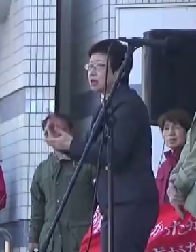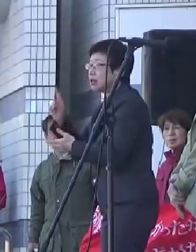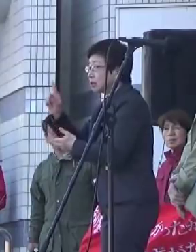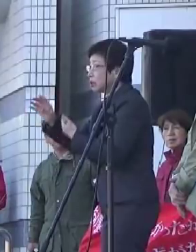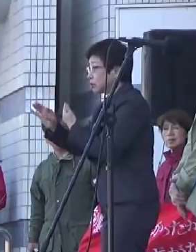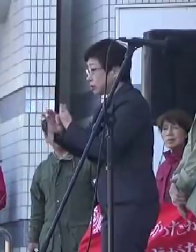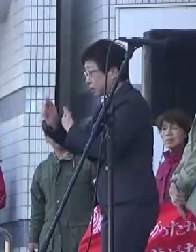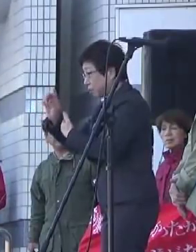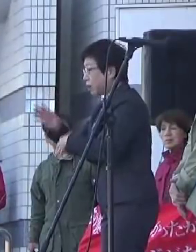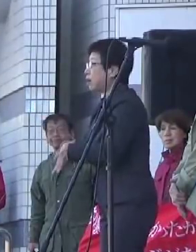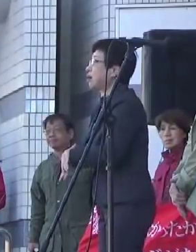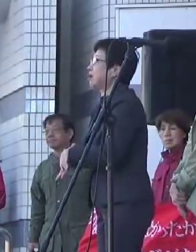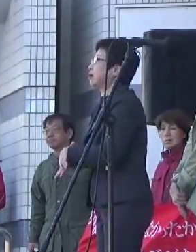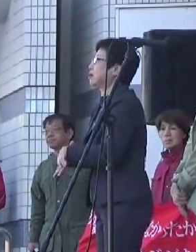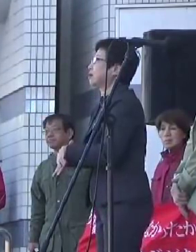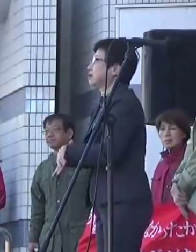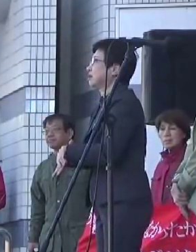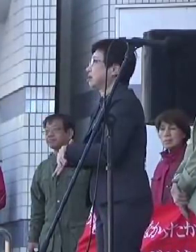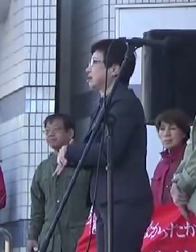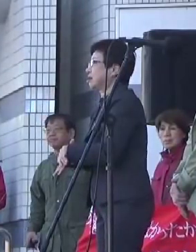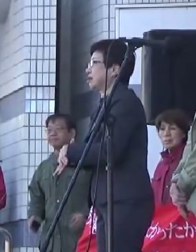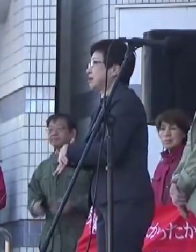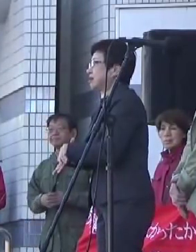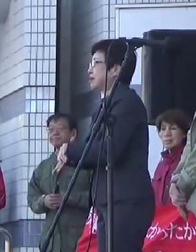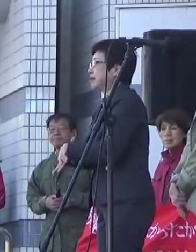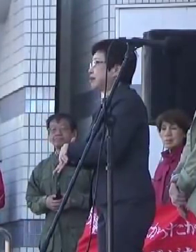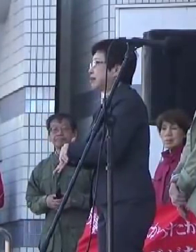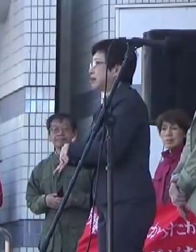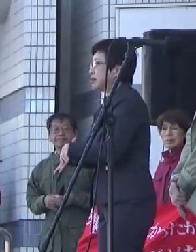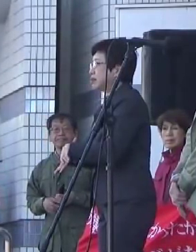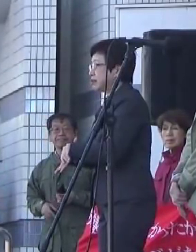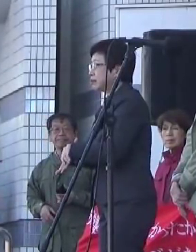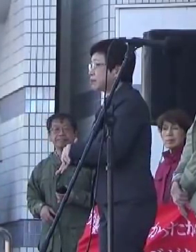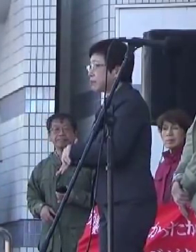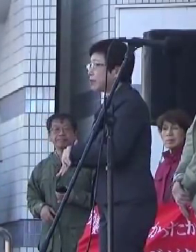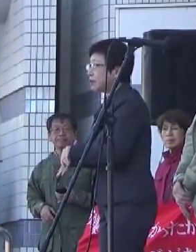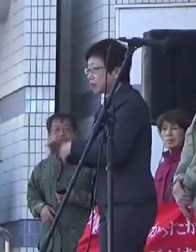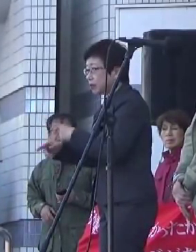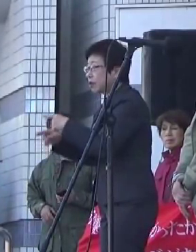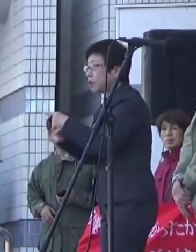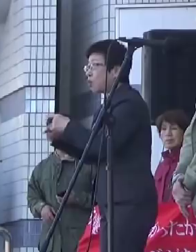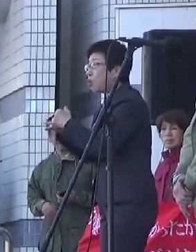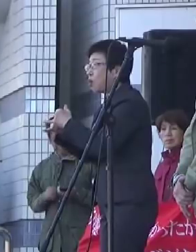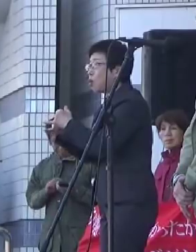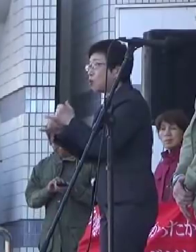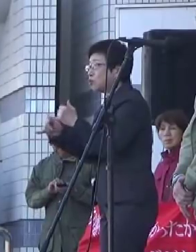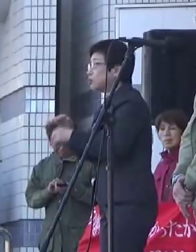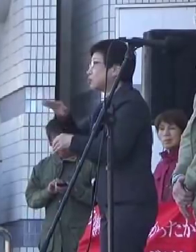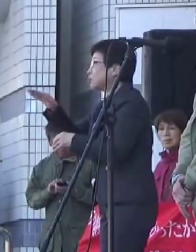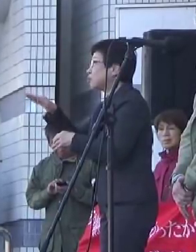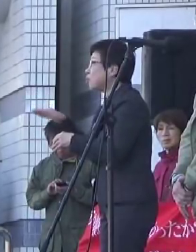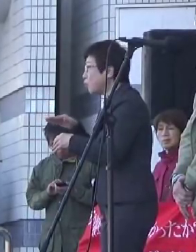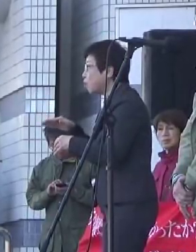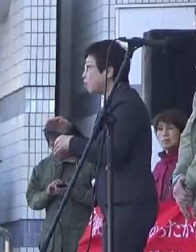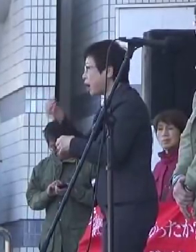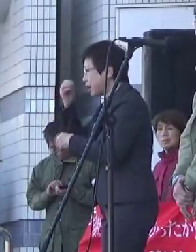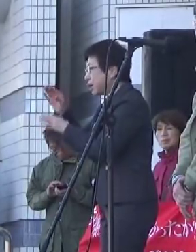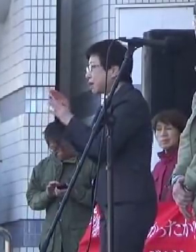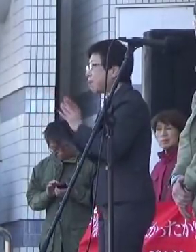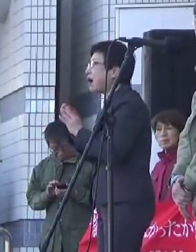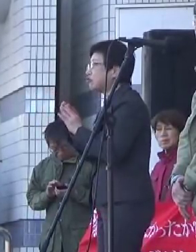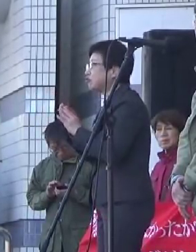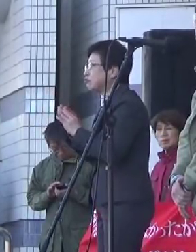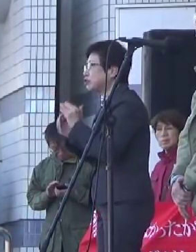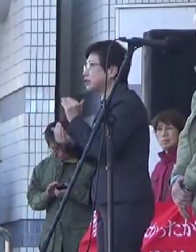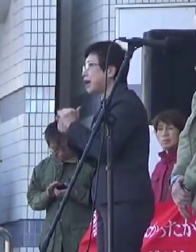げますと、例えば、公衆というのは1年間に被曝限度が